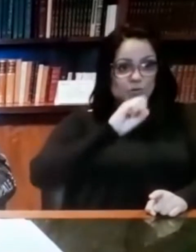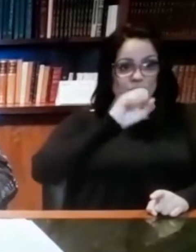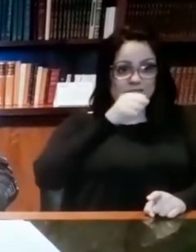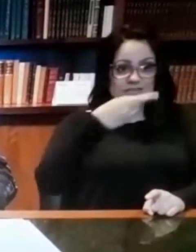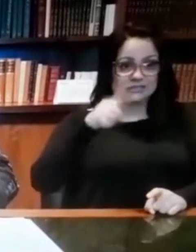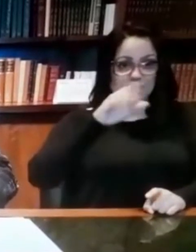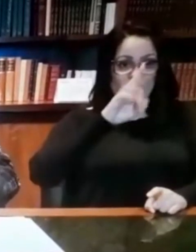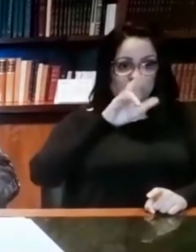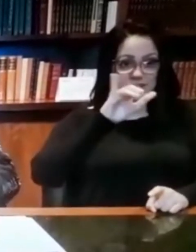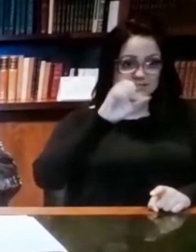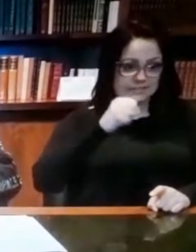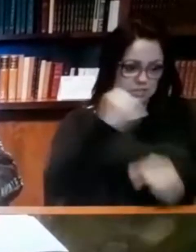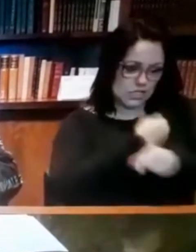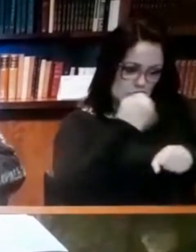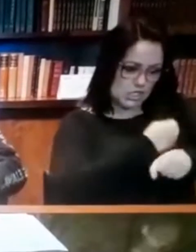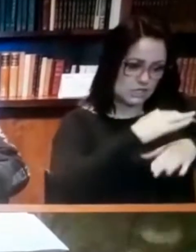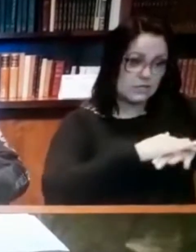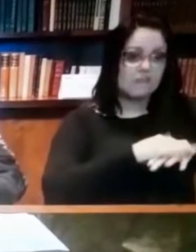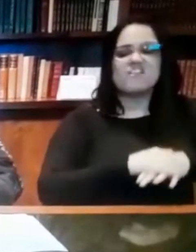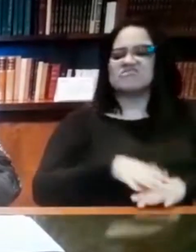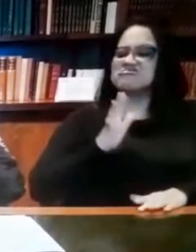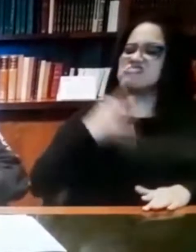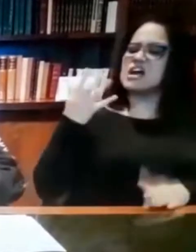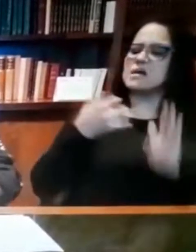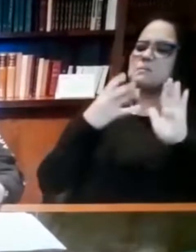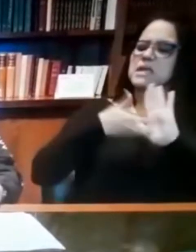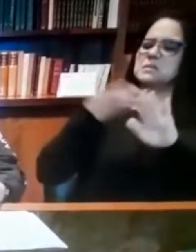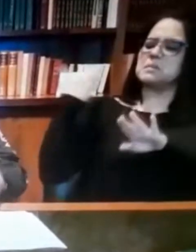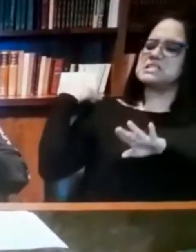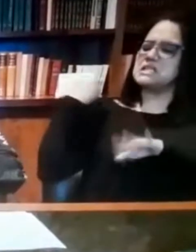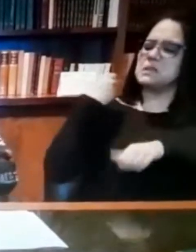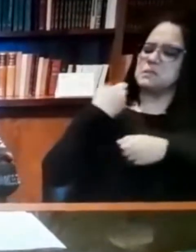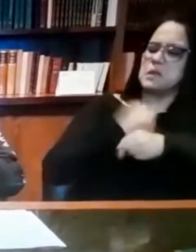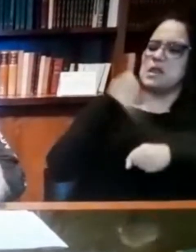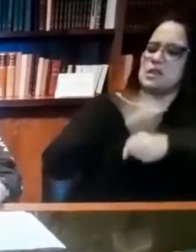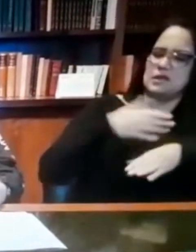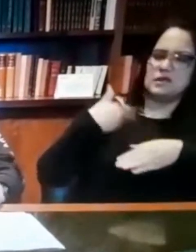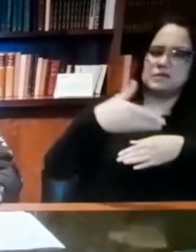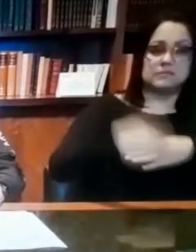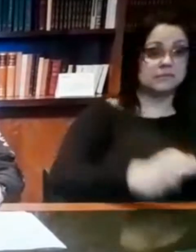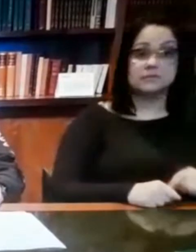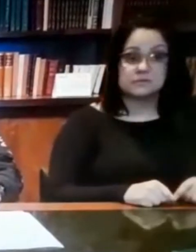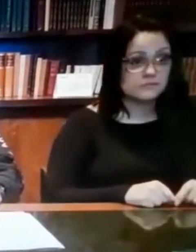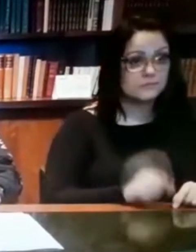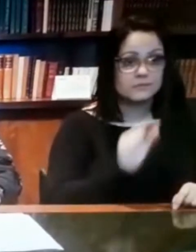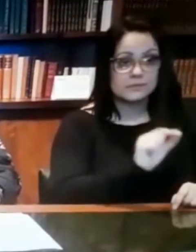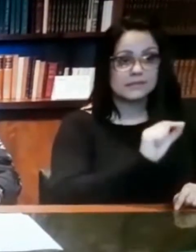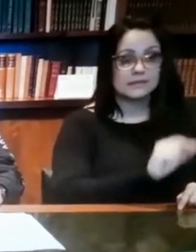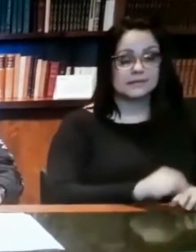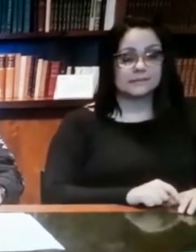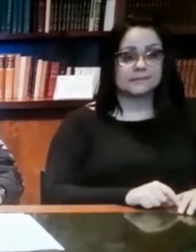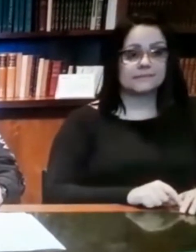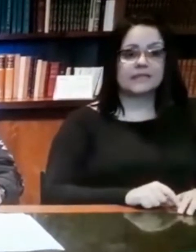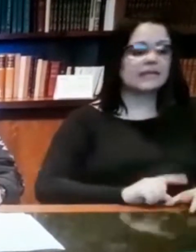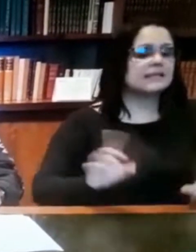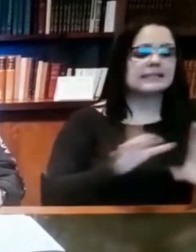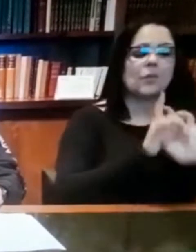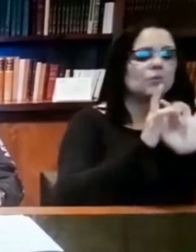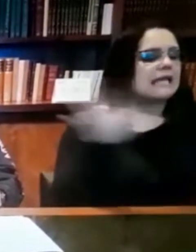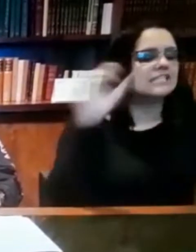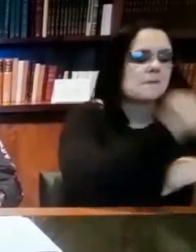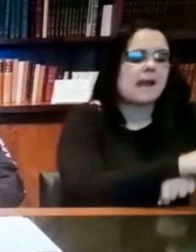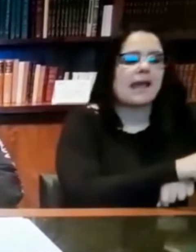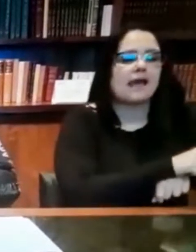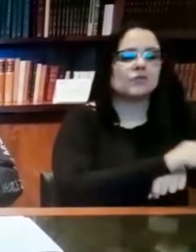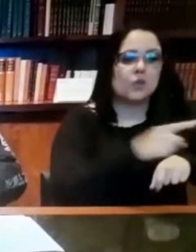Aí o pessoal fala, a obra começou lá atrás. Sim, começou lá atrás, mas a ordem minha, decisão do governo, é não deixar a obra